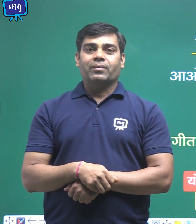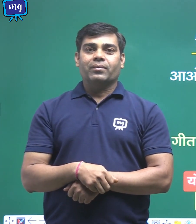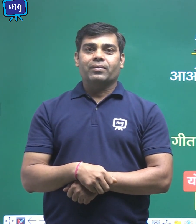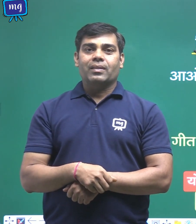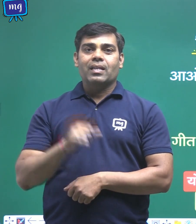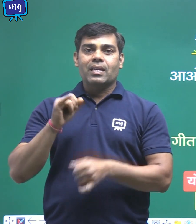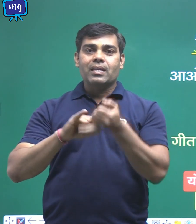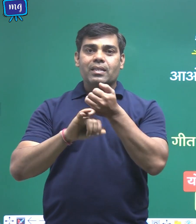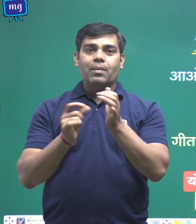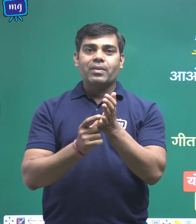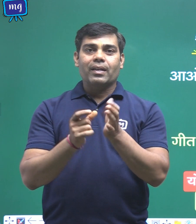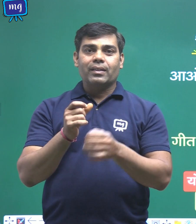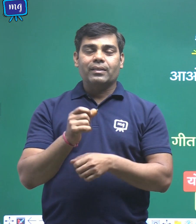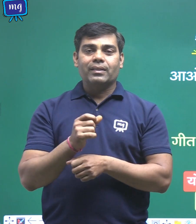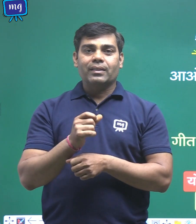विषय